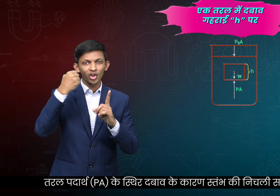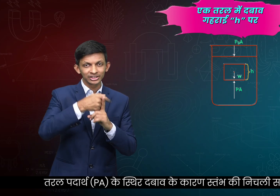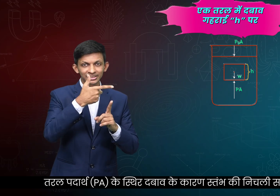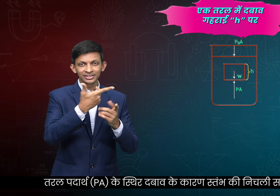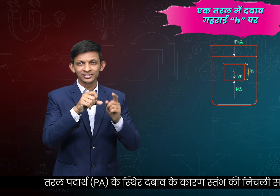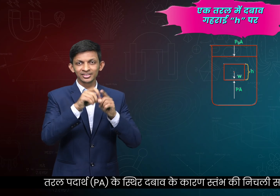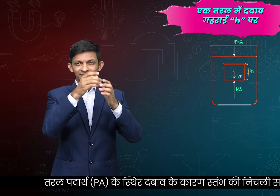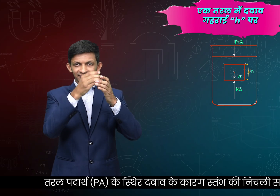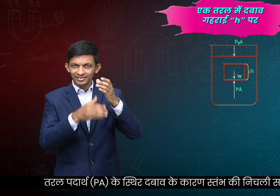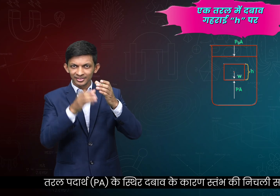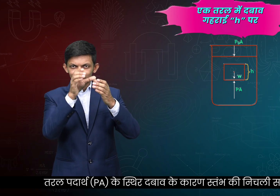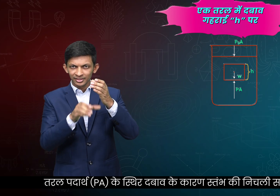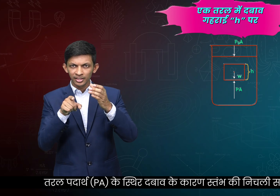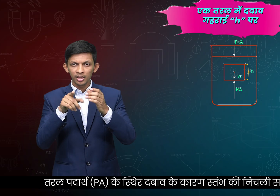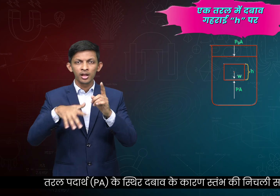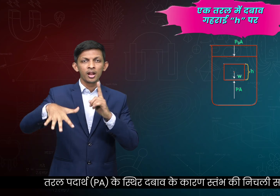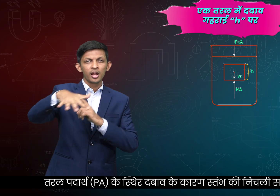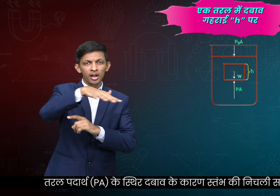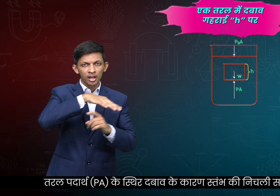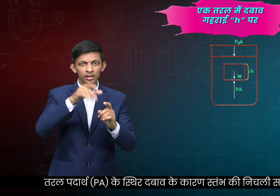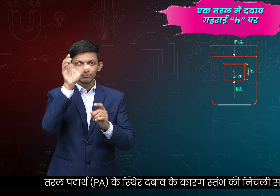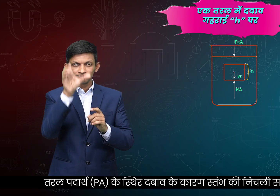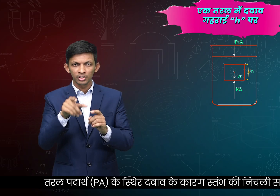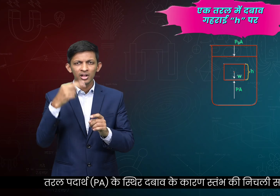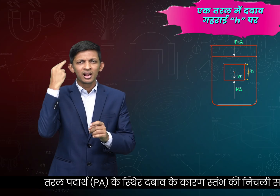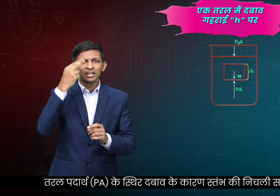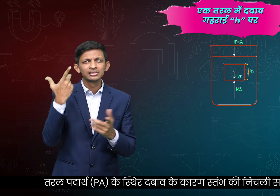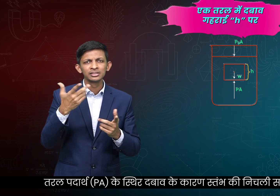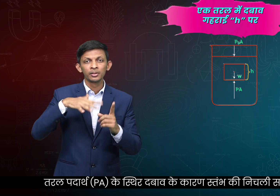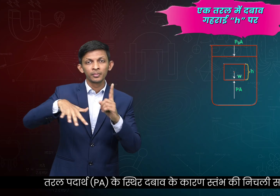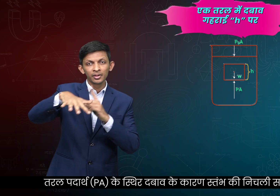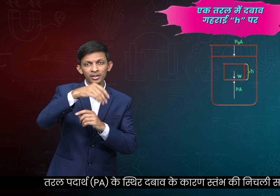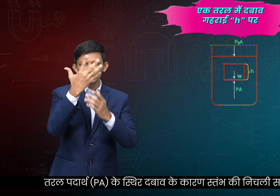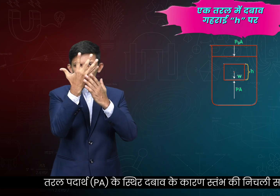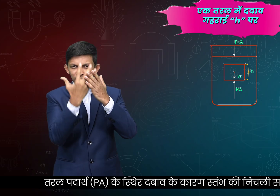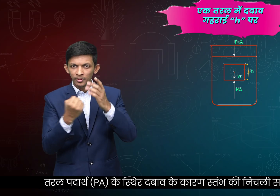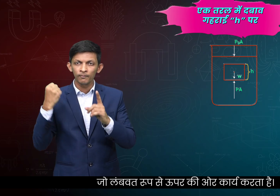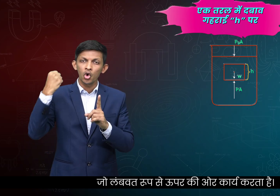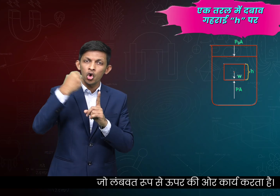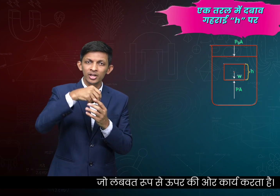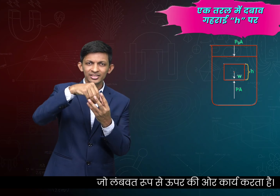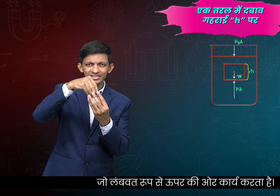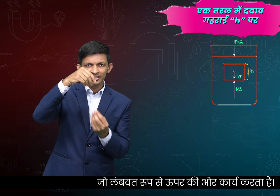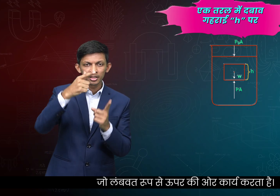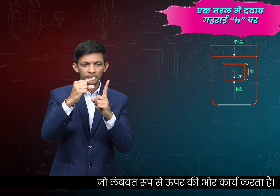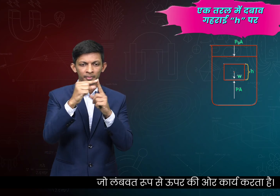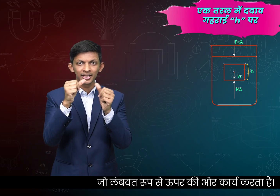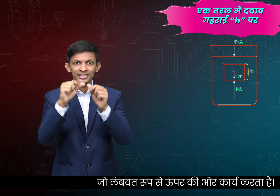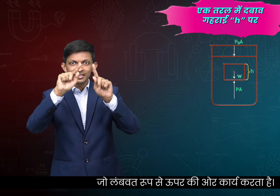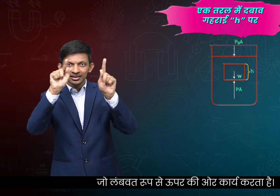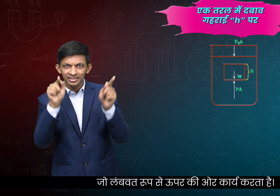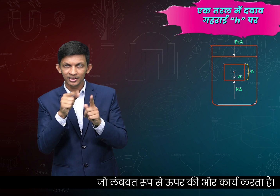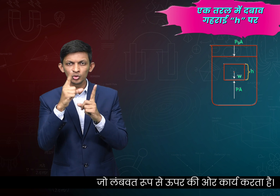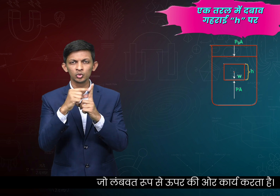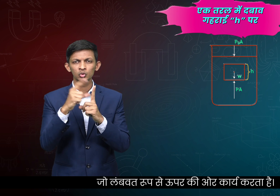तरल पदार्थ PA के स्थिर दबाव के कारण स्तंभ की निचली सतह पर बल जो लंबवत रूप